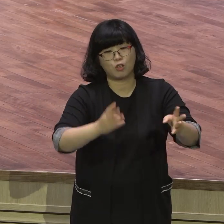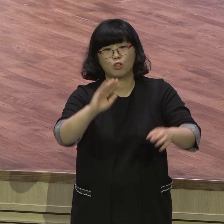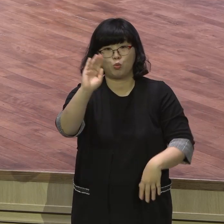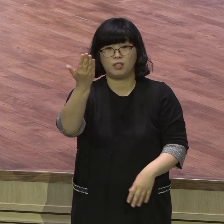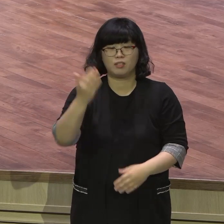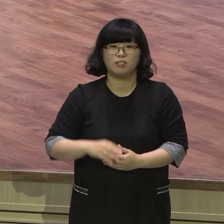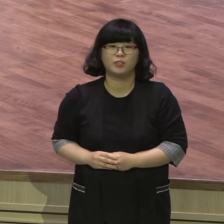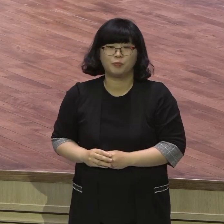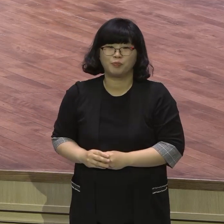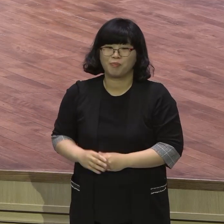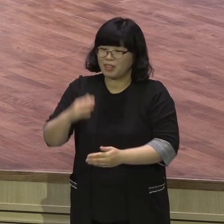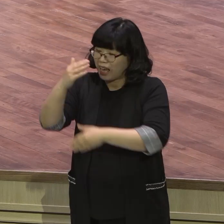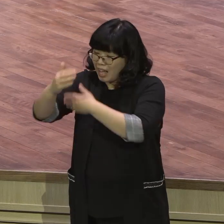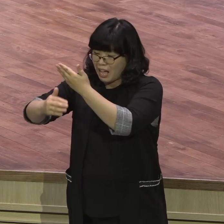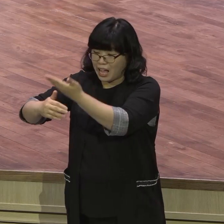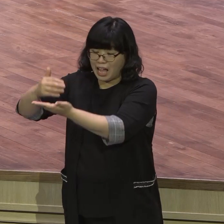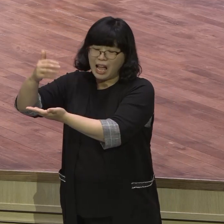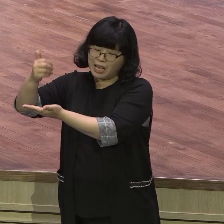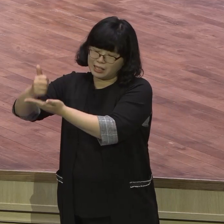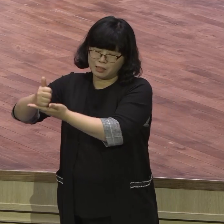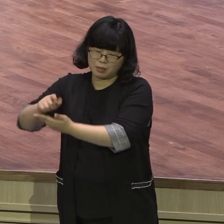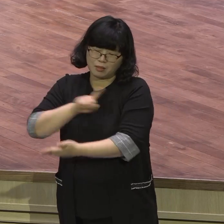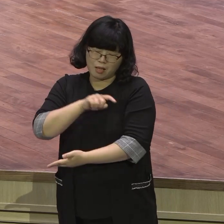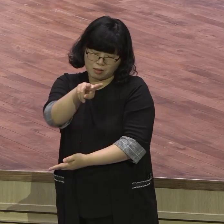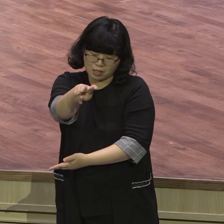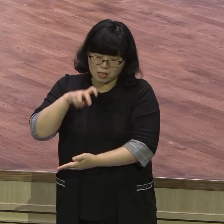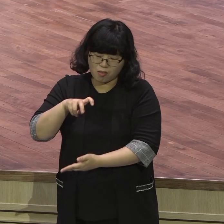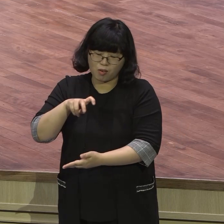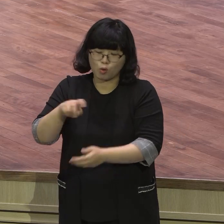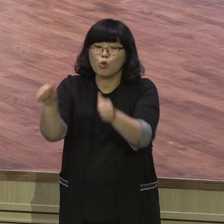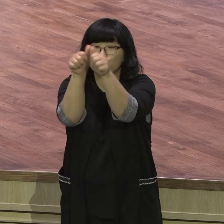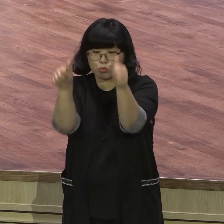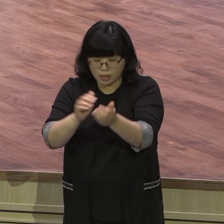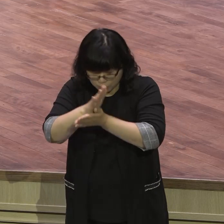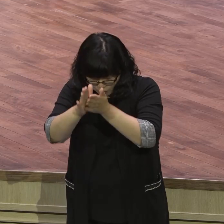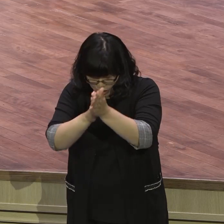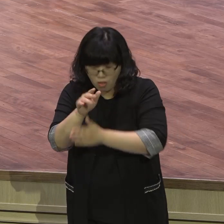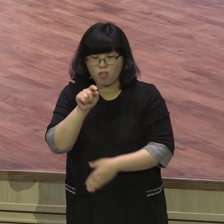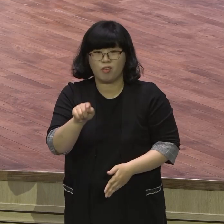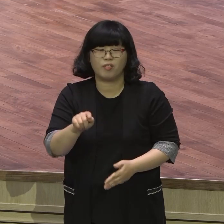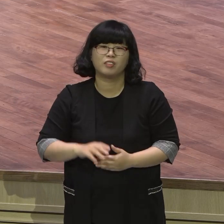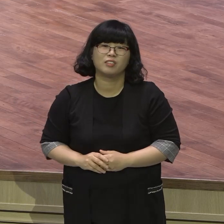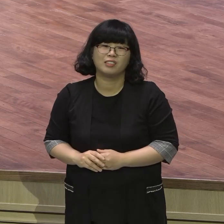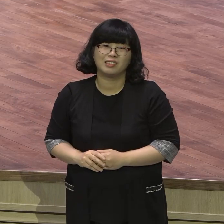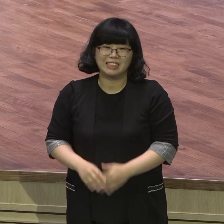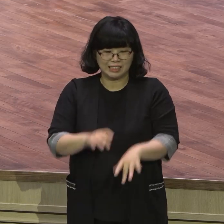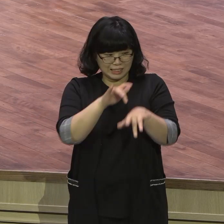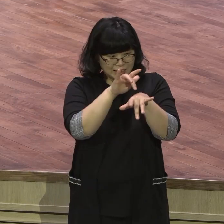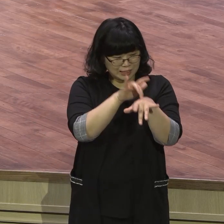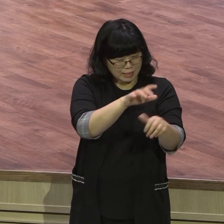영적인 혼돈 속에 그하게 만들어요. 헷갈리게 만들어요. 혼돈 속에. 그런데 더 큰